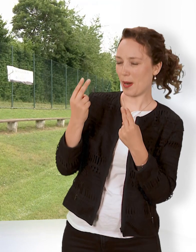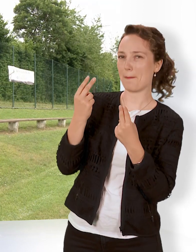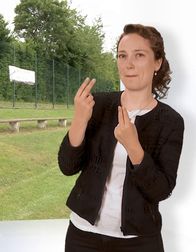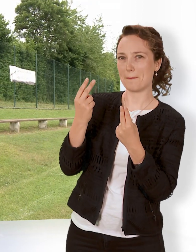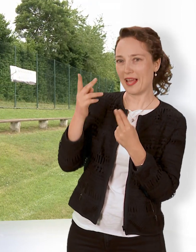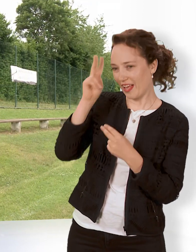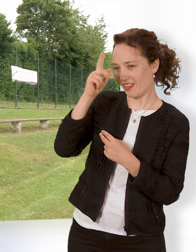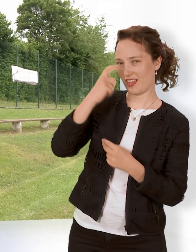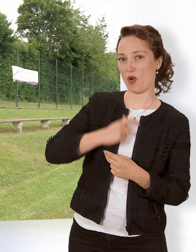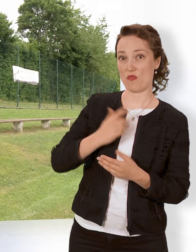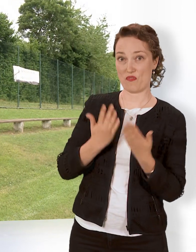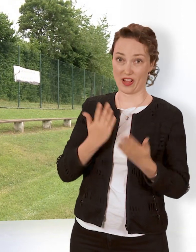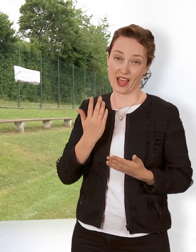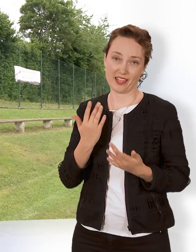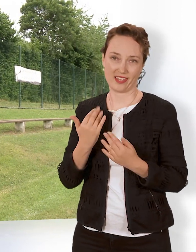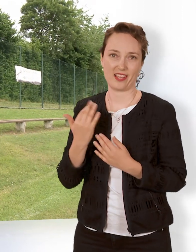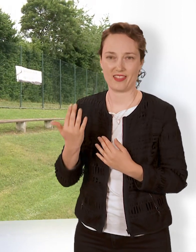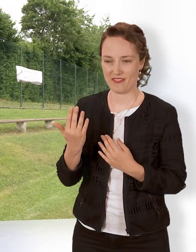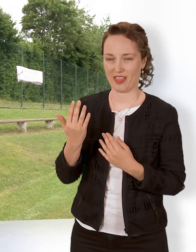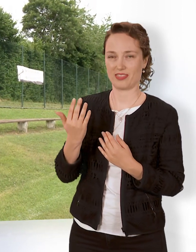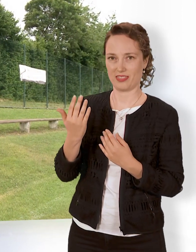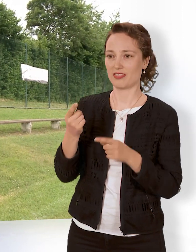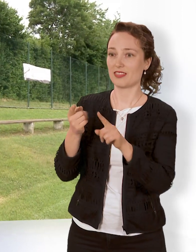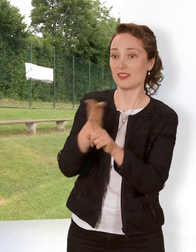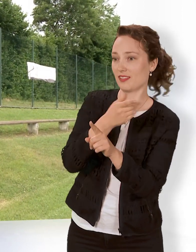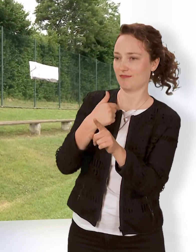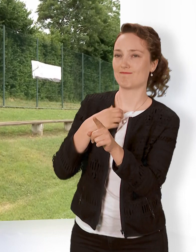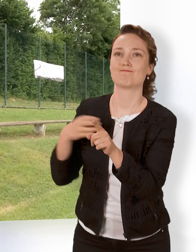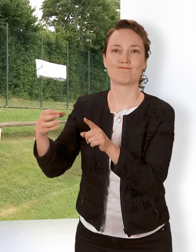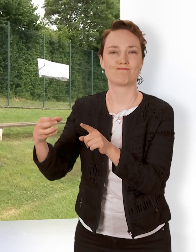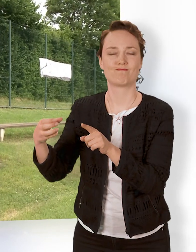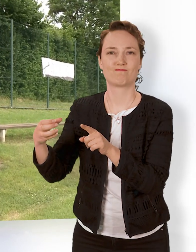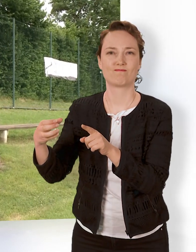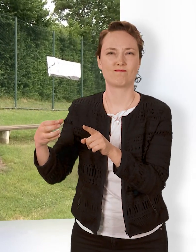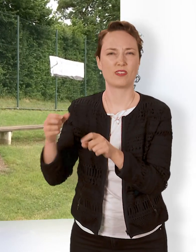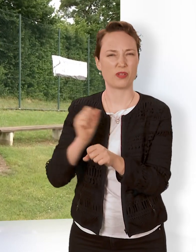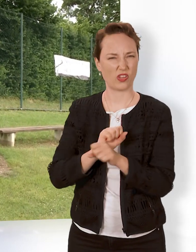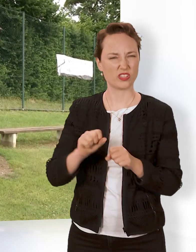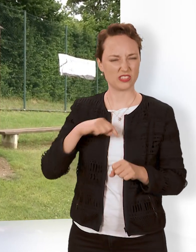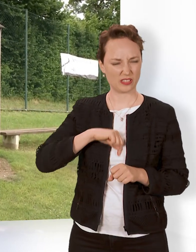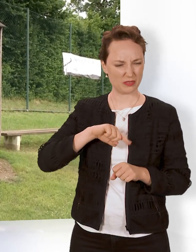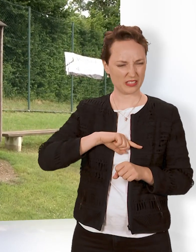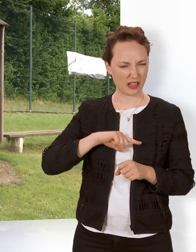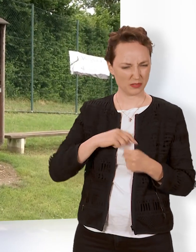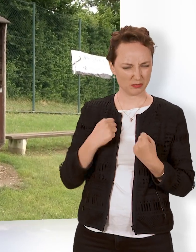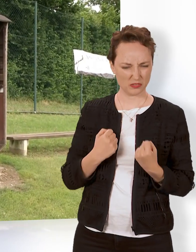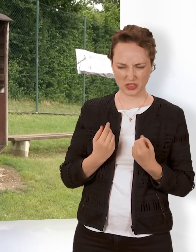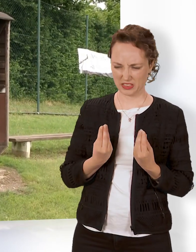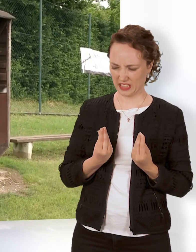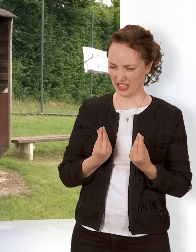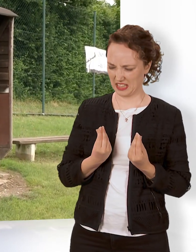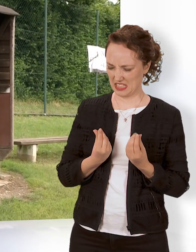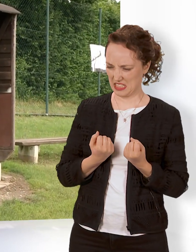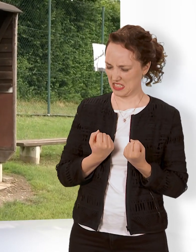und vielleicht wechselt er mich ja irgendwann noch ein. Aber das zehrt so am Selbstbewusstsein, das zehrt so an meinem